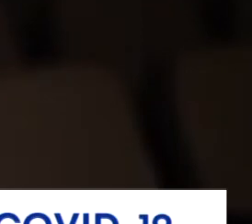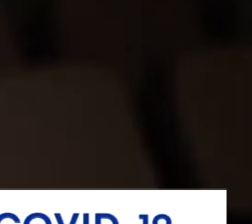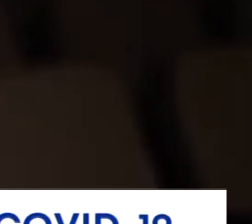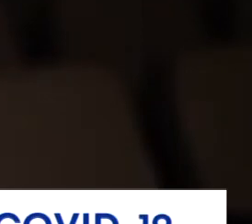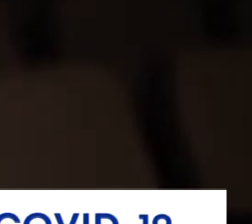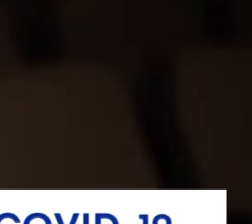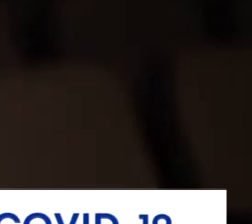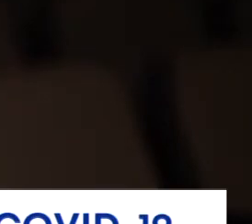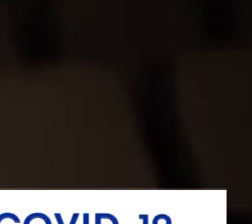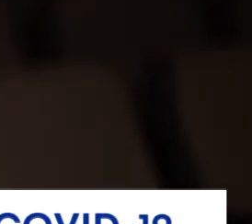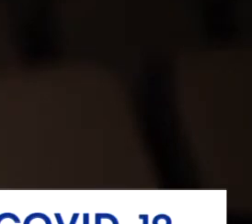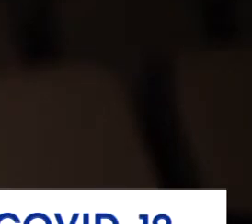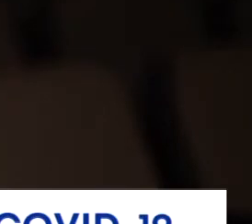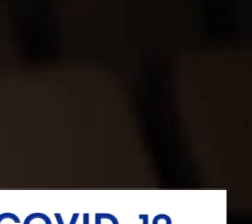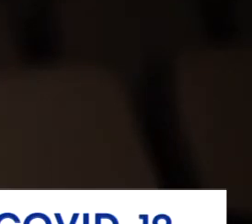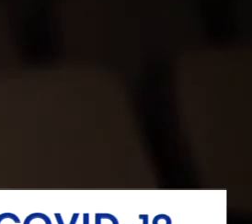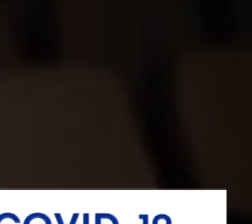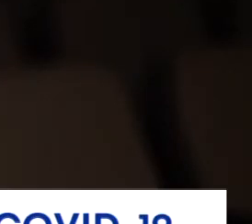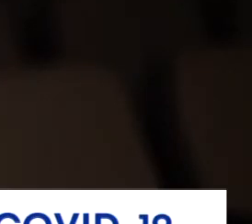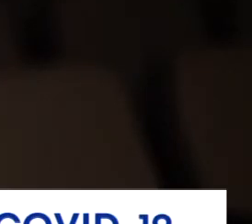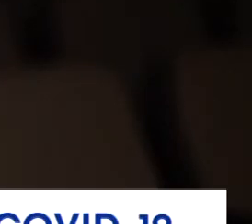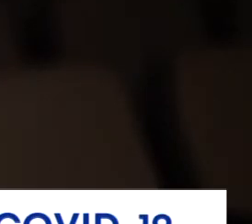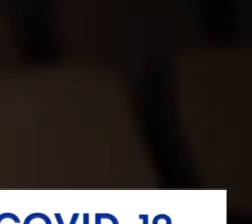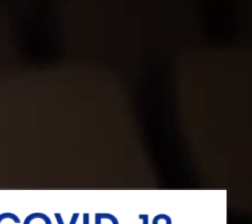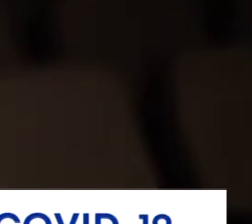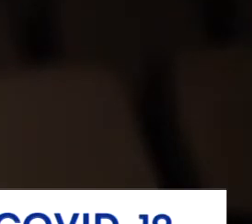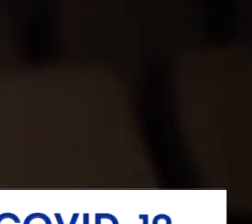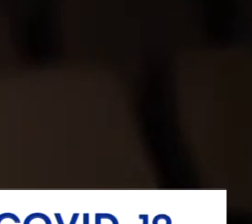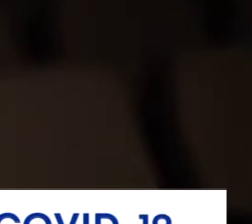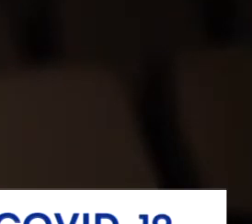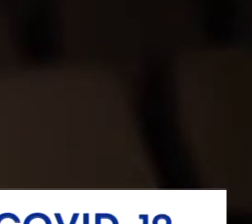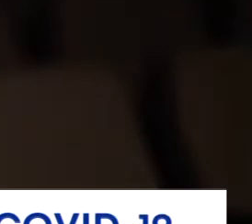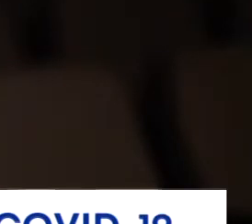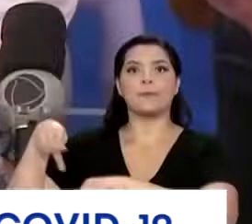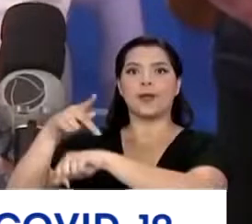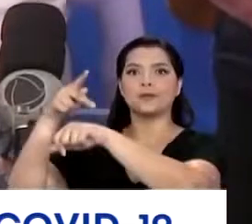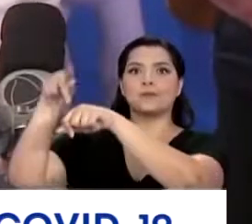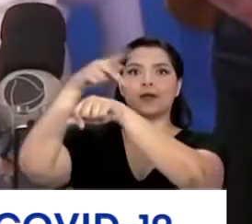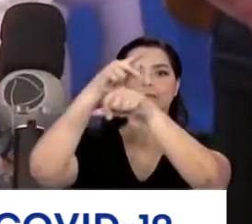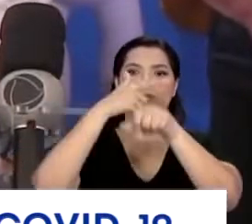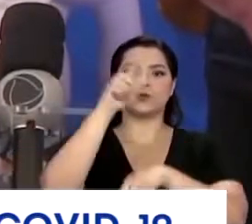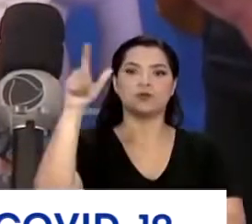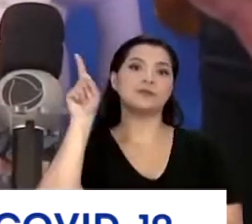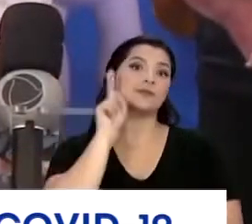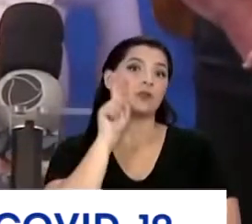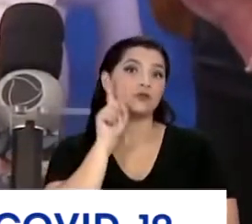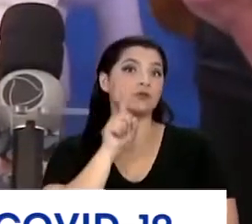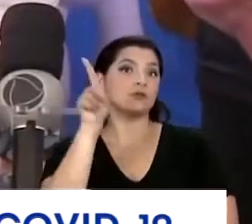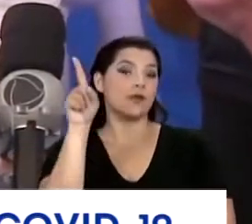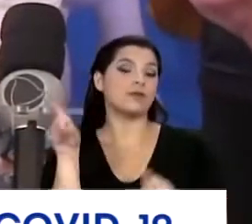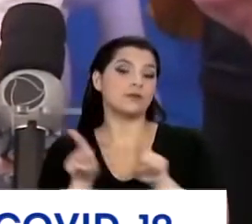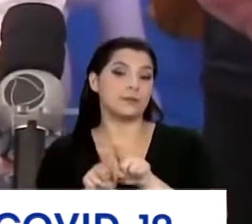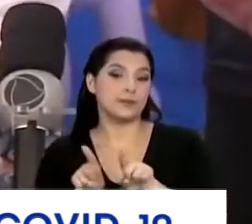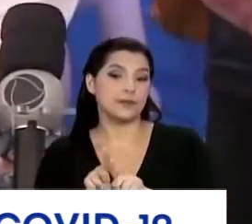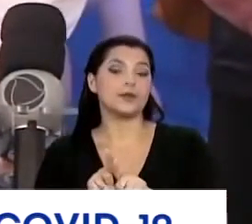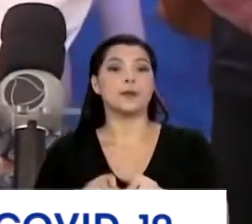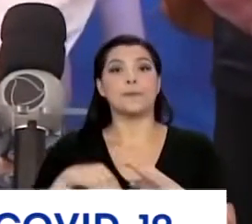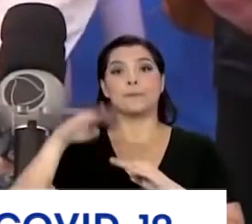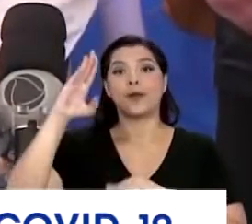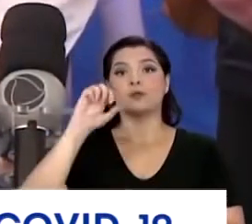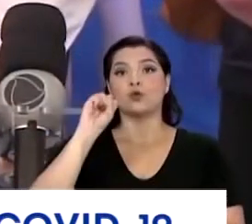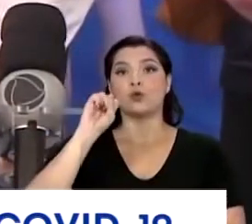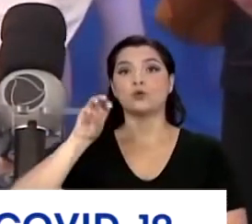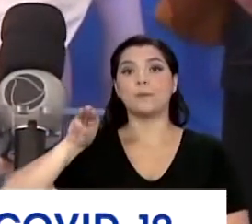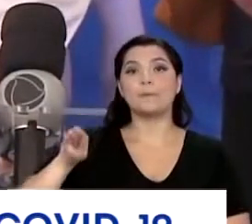faixa etária durante uma entrevista coletiva. Veja. Nos Estados Unidos, mais de 8 milhões